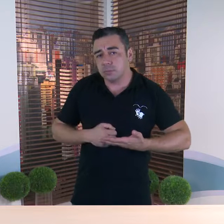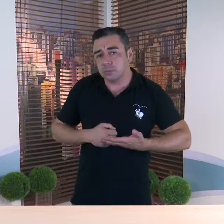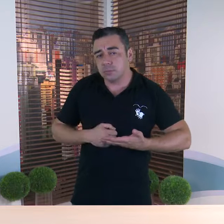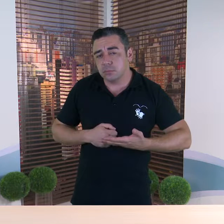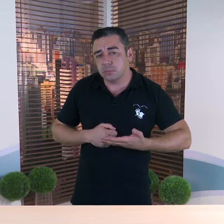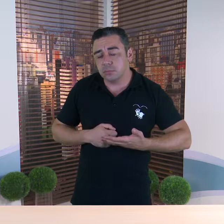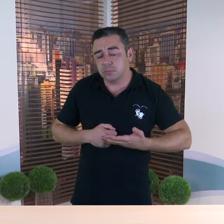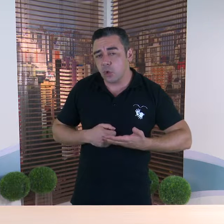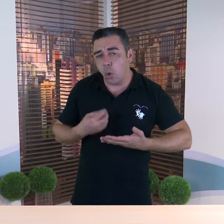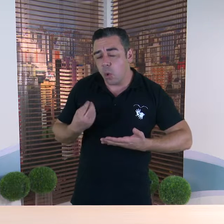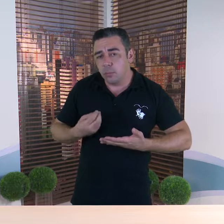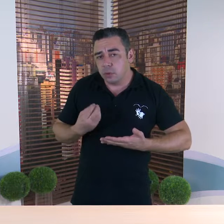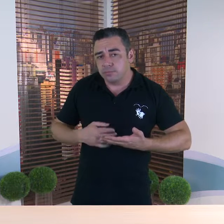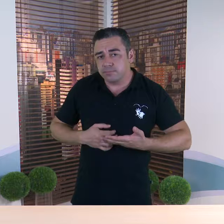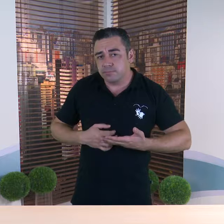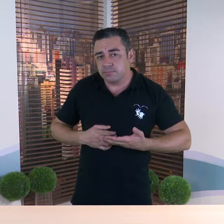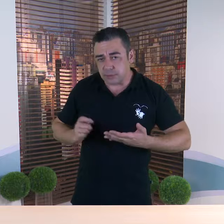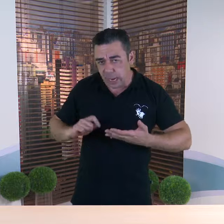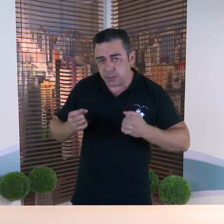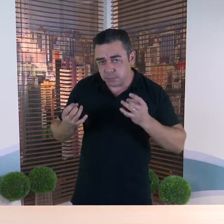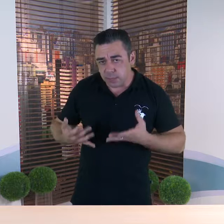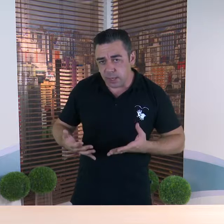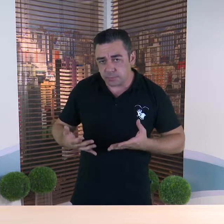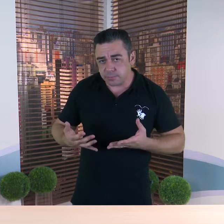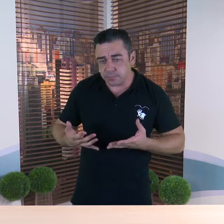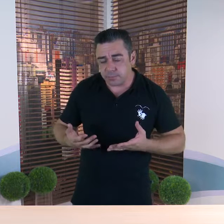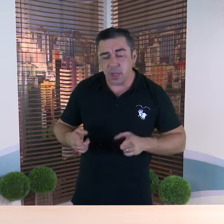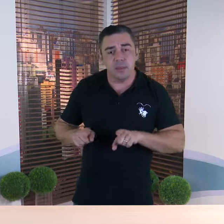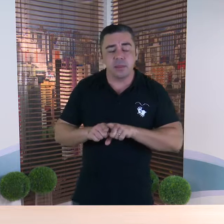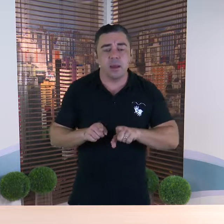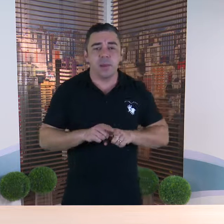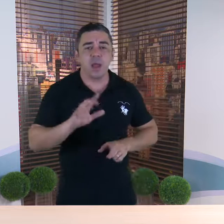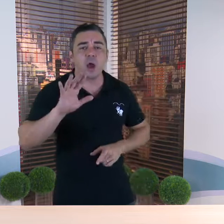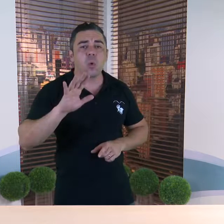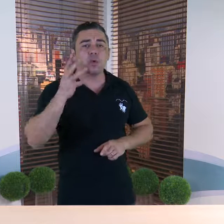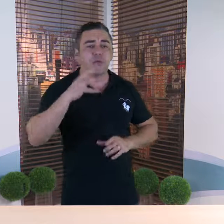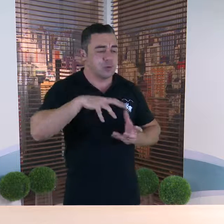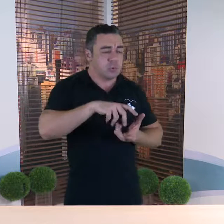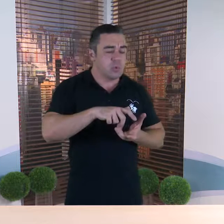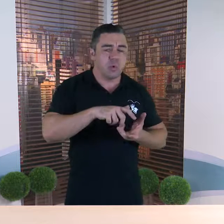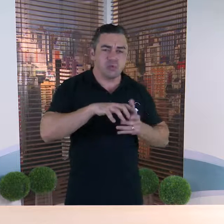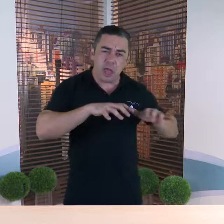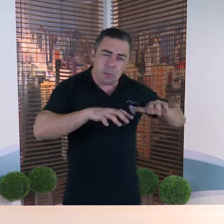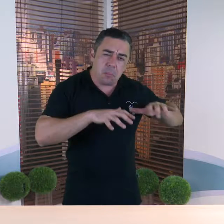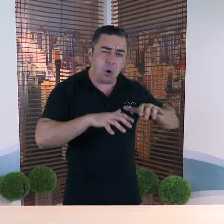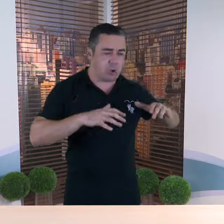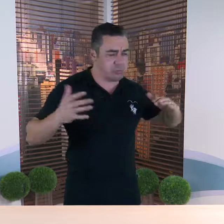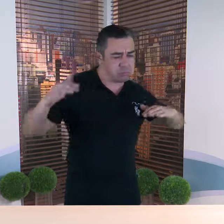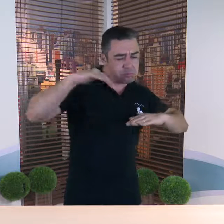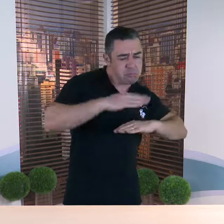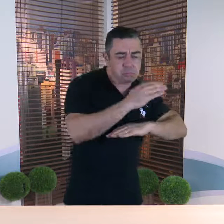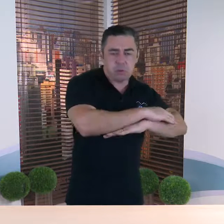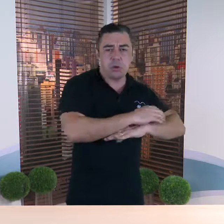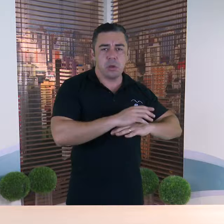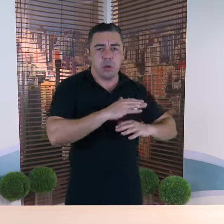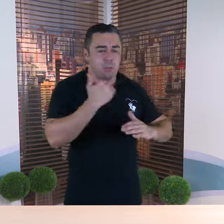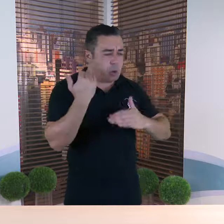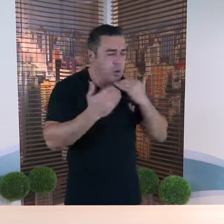Como explicar os grandes desastres naturais com milhões de vidas ceifadas? E o que dizer das guerras que